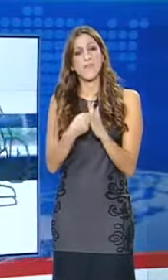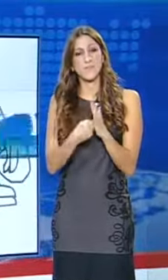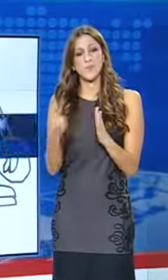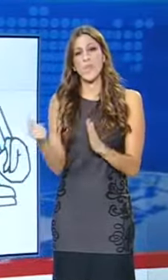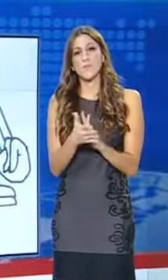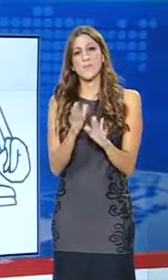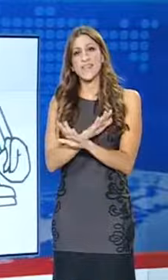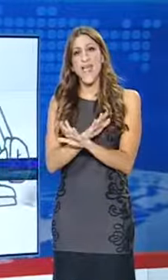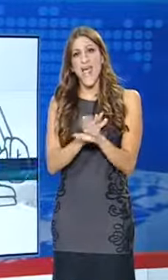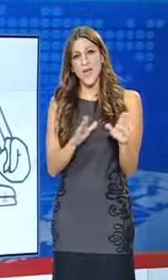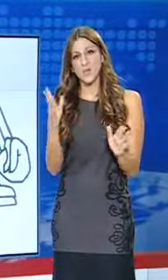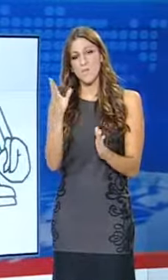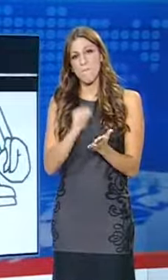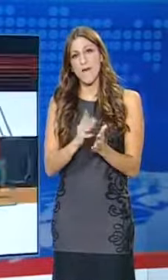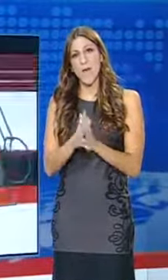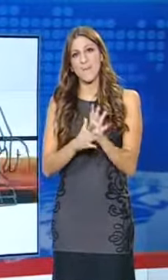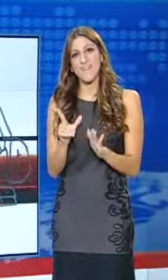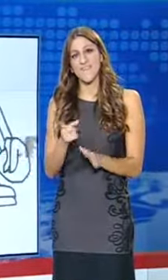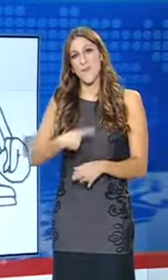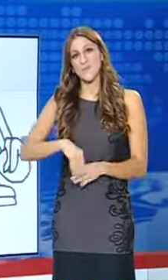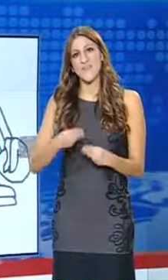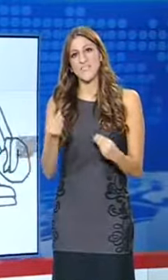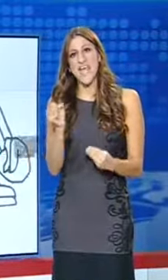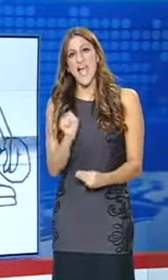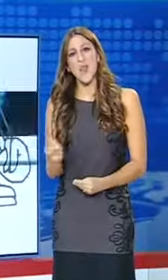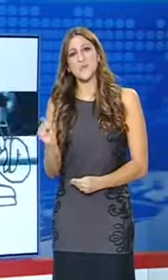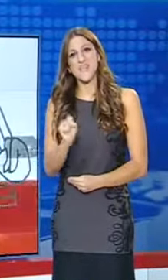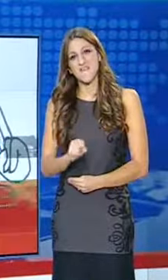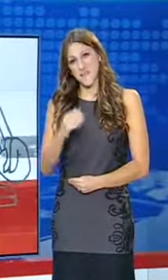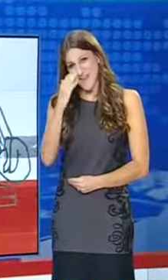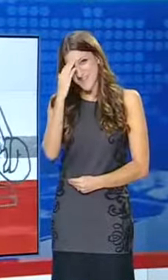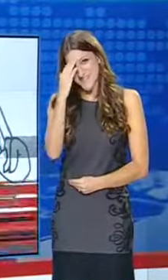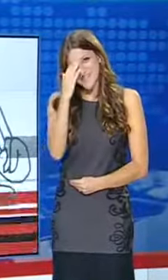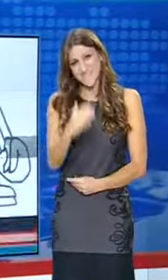βελτίωση στην νοηματική ολοκληρώθηκε. Επόμενη ενημέρωση από το Sky στις 7. Καλό σας απόγευμα.